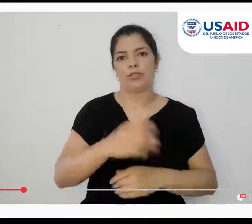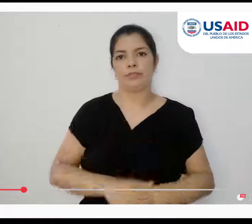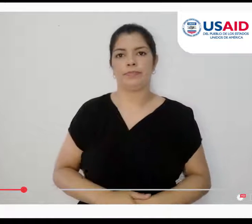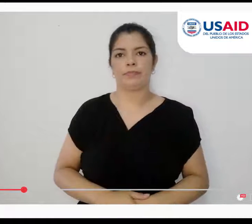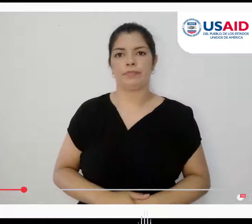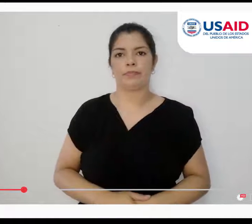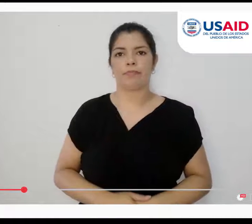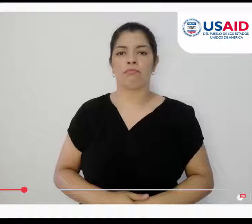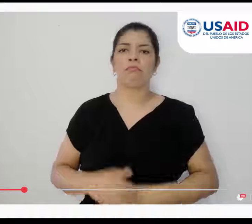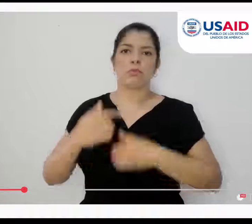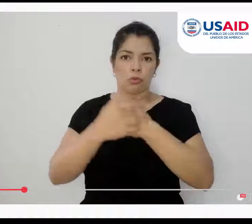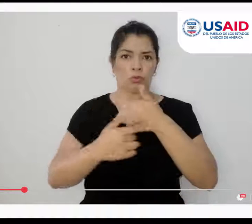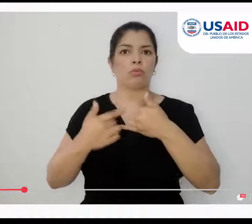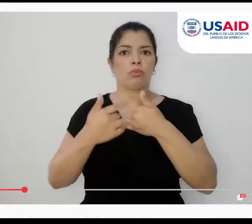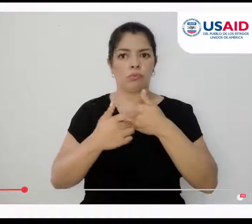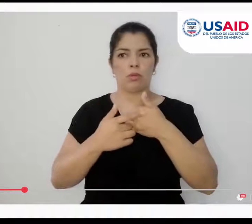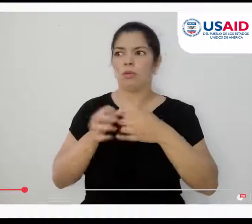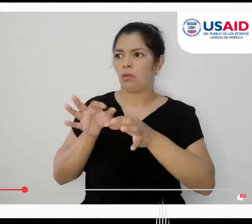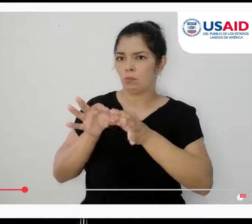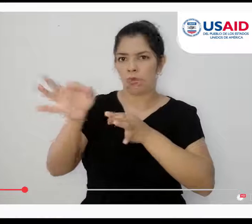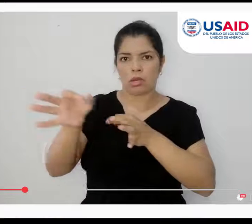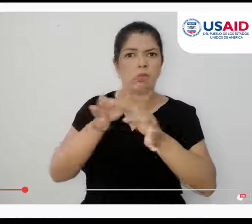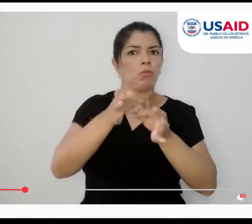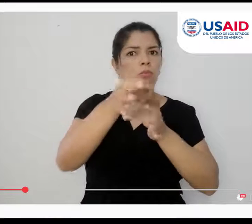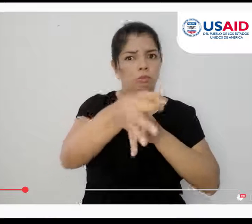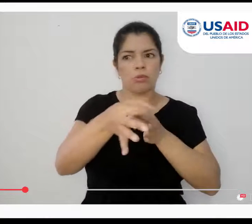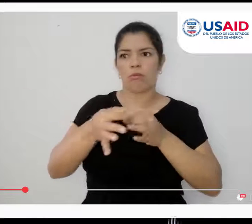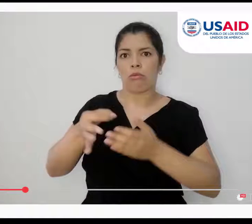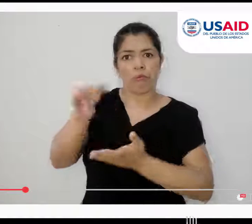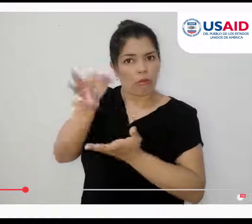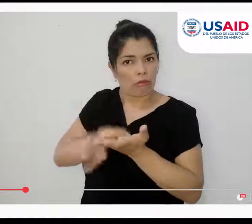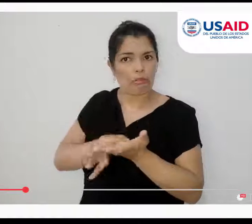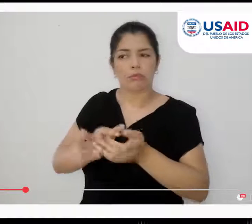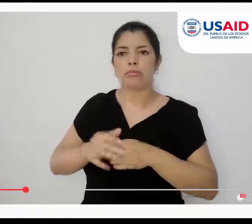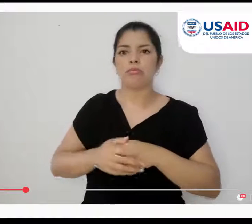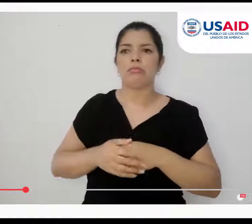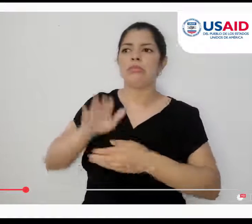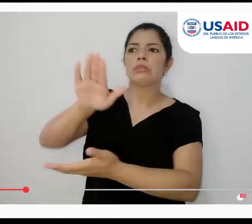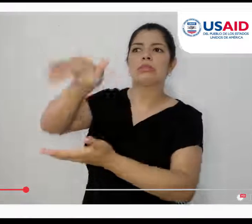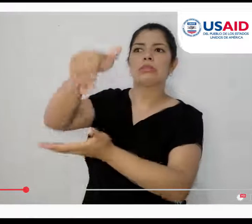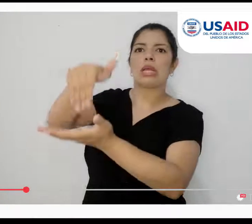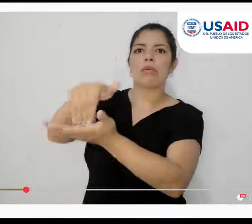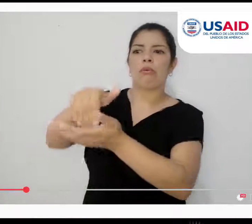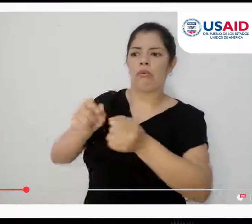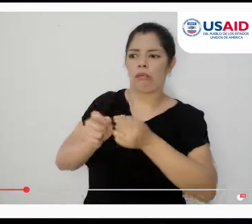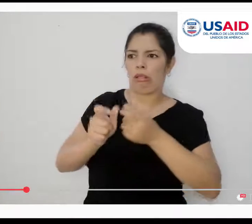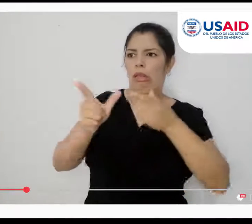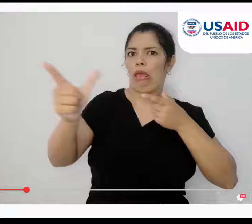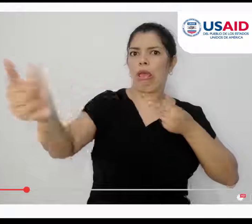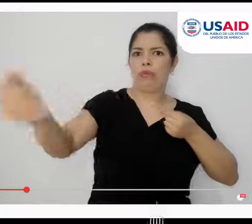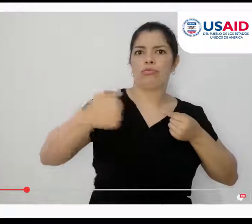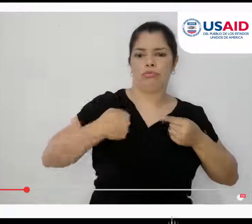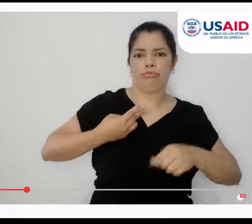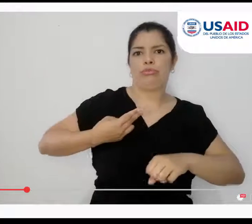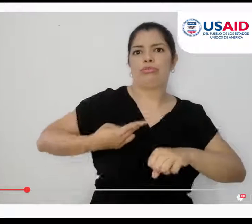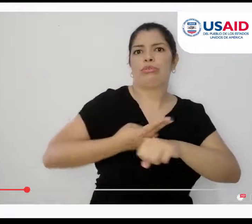vemos personas en ciudades capitales que viven a 2 horas del centro de la ciudad, que viven